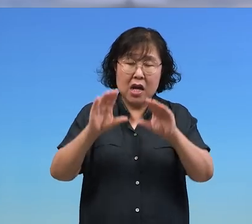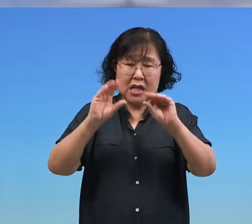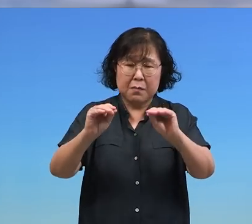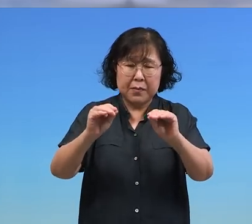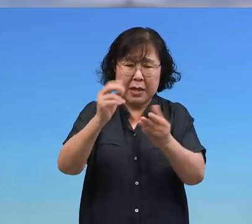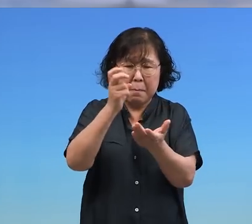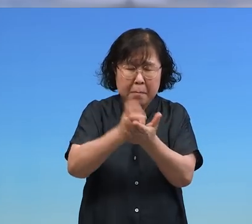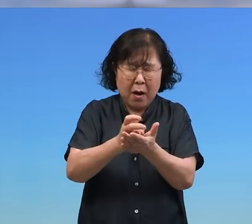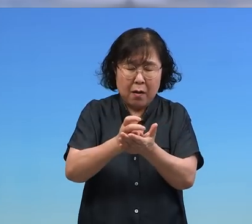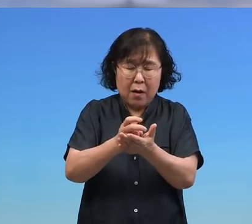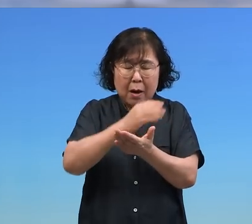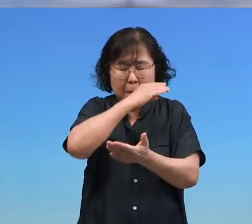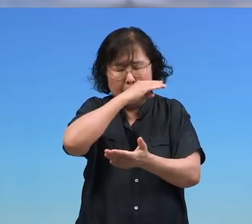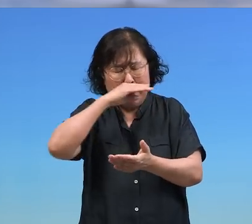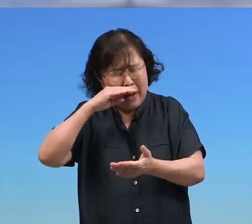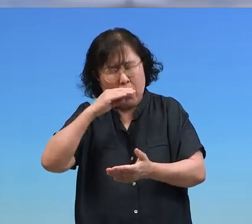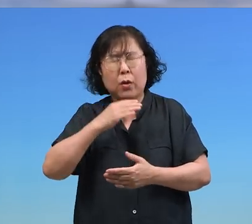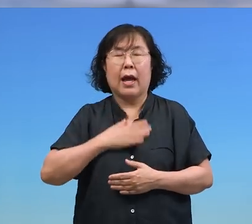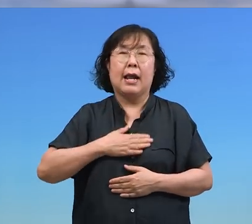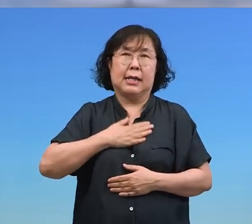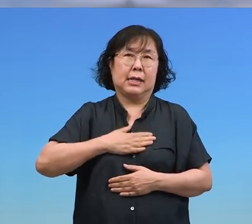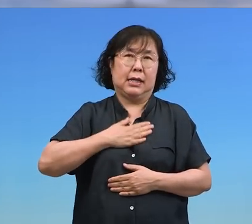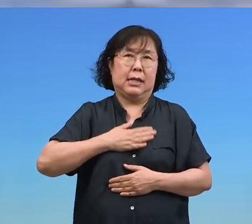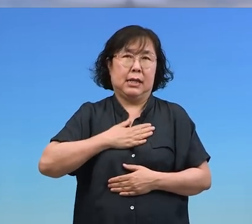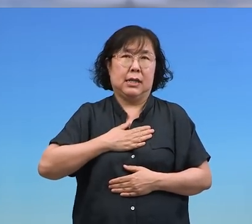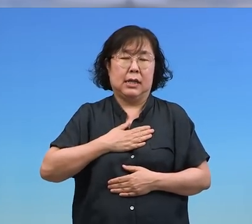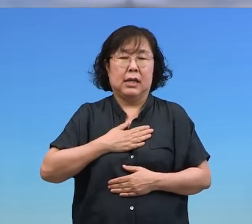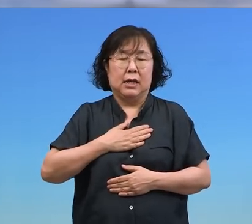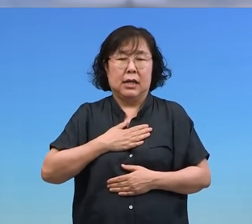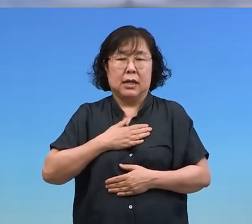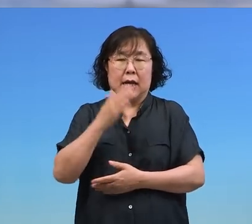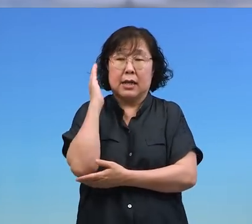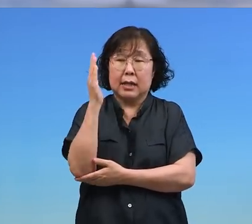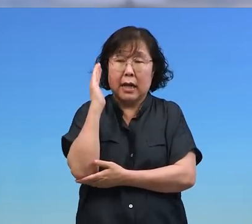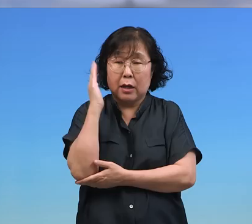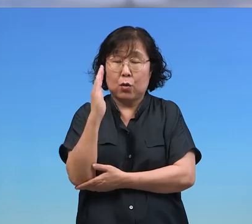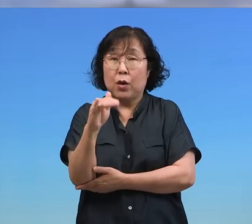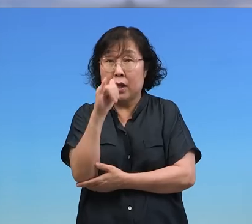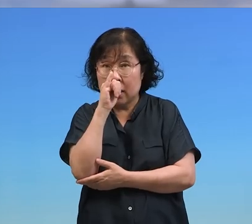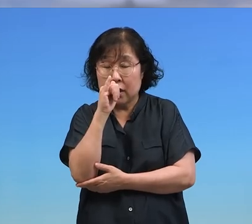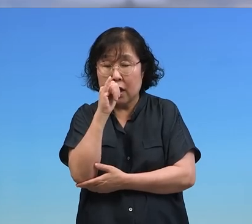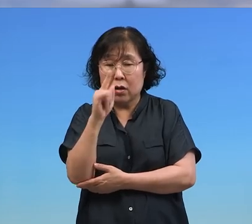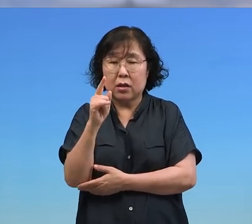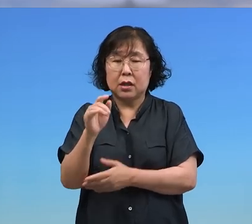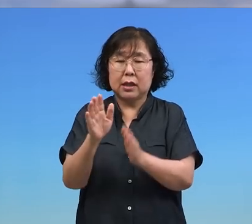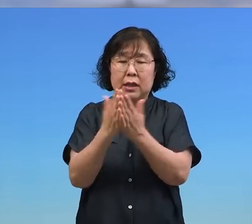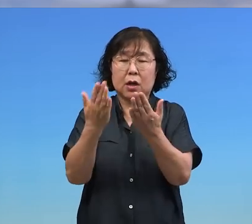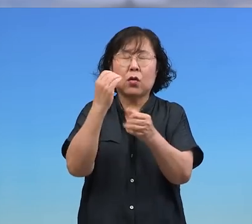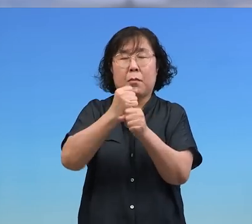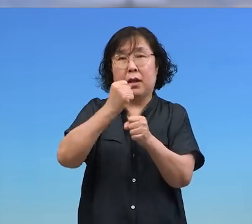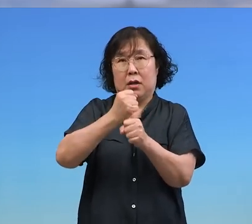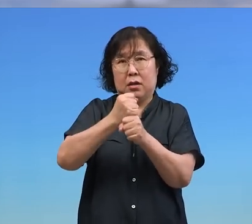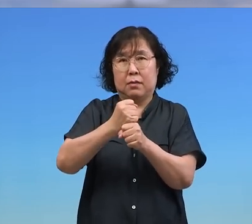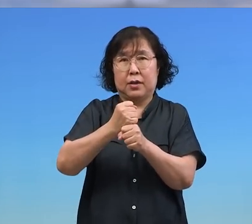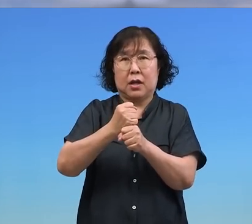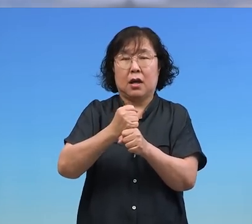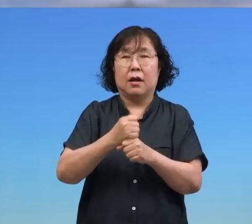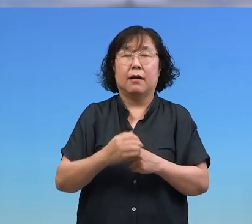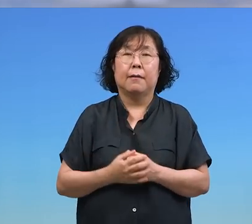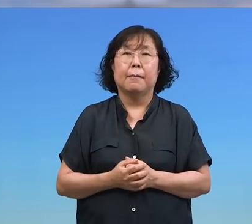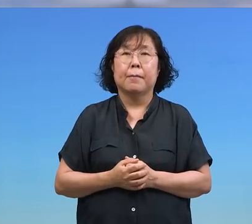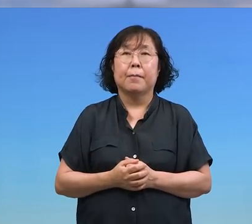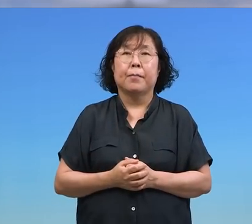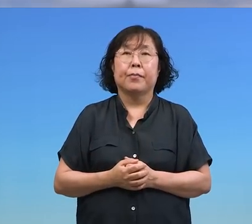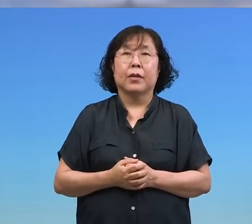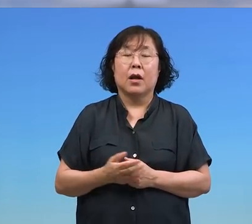여러분들에게 제가 한 분이라도 더 이거를 들려드리고 싶어서 이거를 글자로 또 다 쳐봐라 프린트로